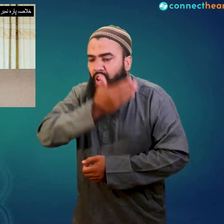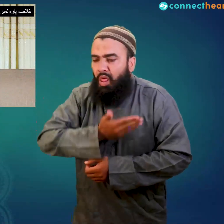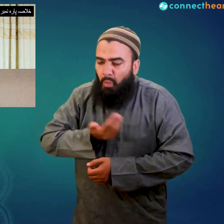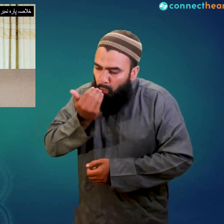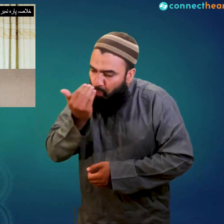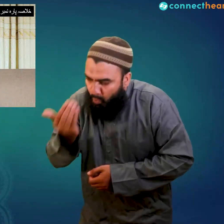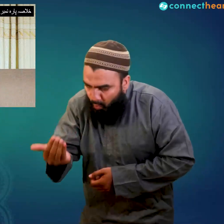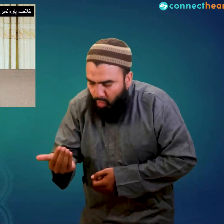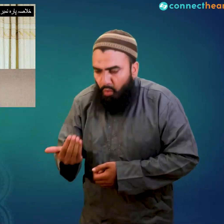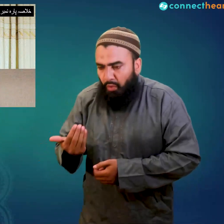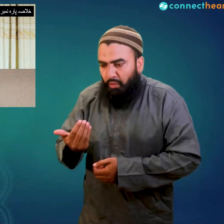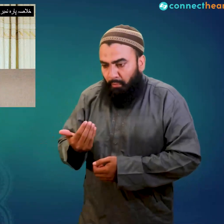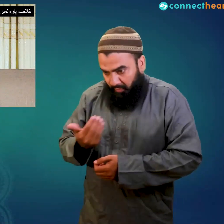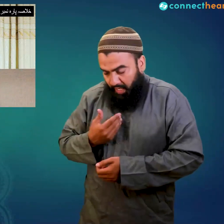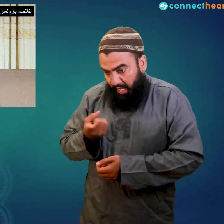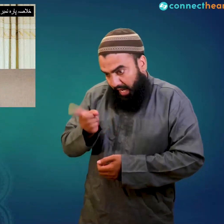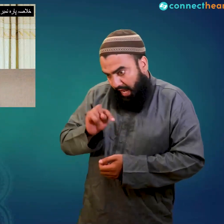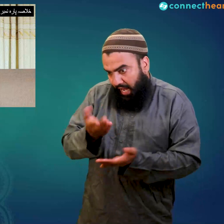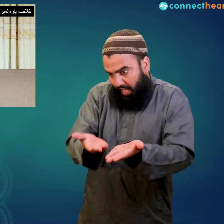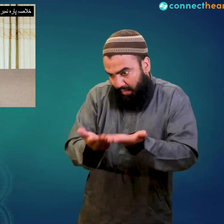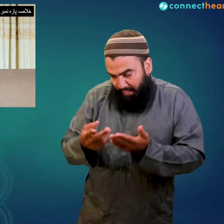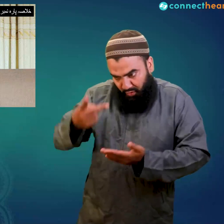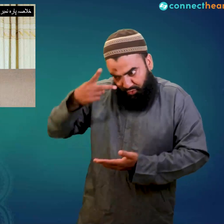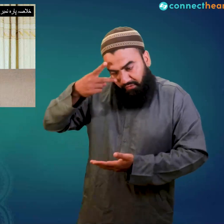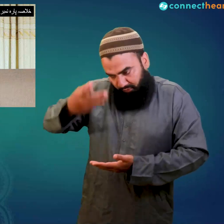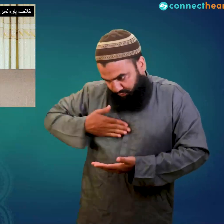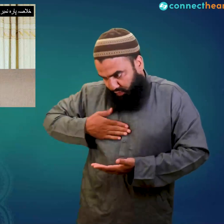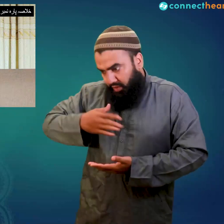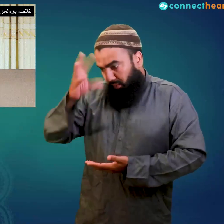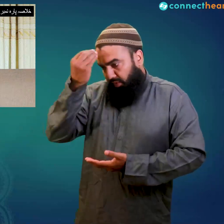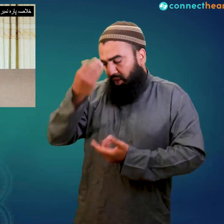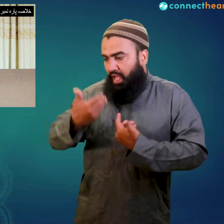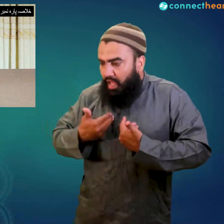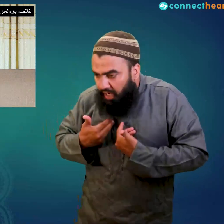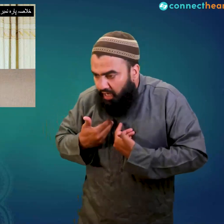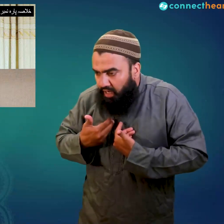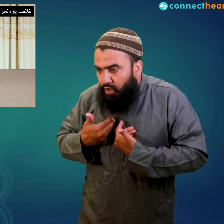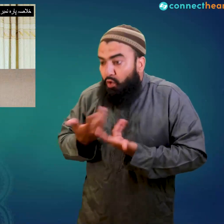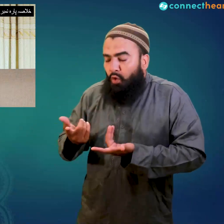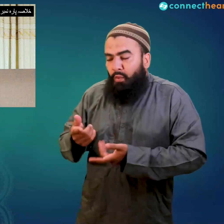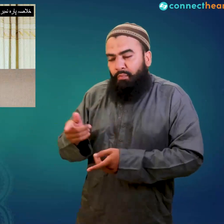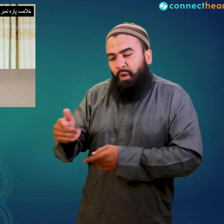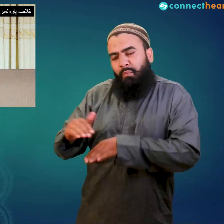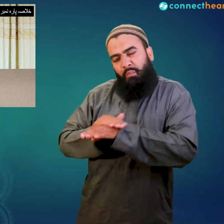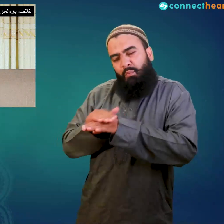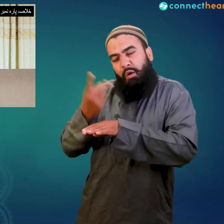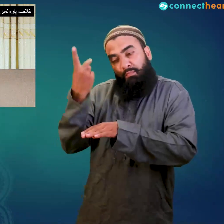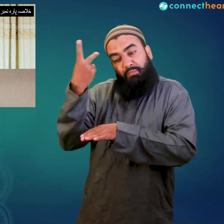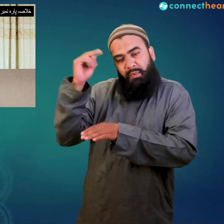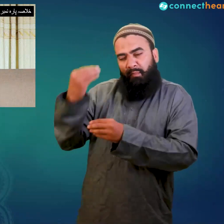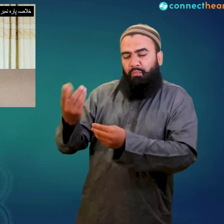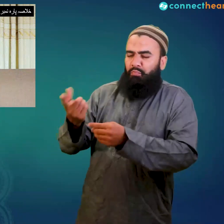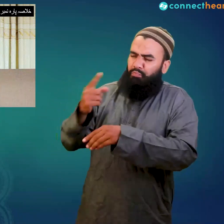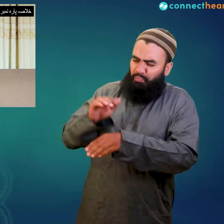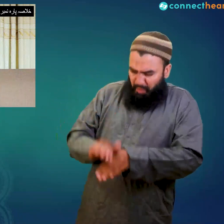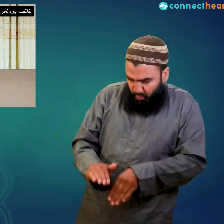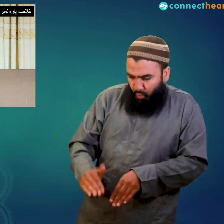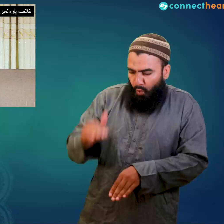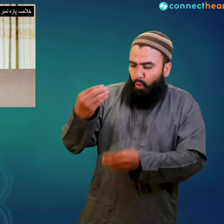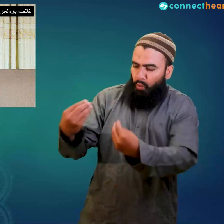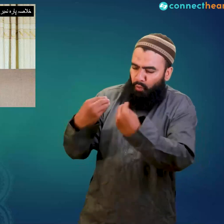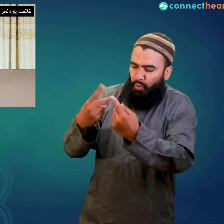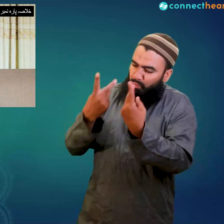وسلم ان کے لیے چاہتے تھے کہ وہ ایمان قبول کر لیں، چونکہ آپ صلی اللہ علیہ وسلم پر ان کے بہت احسانات